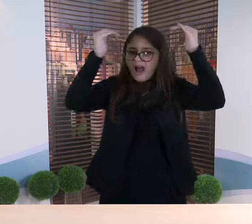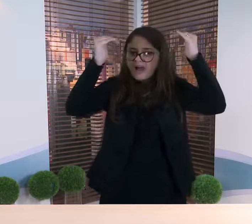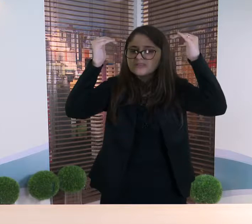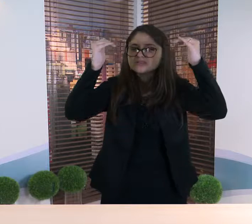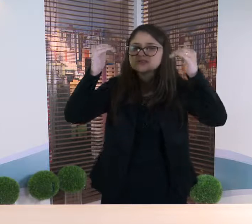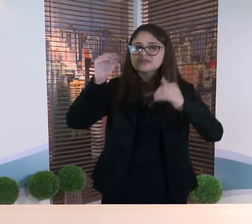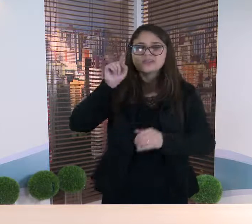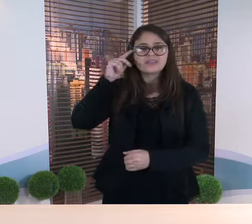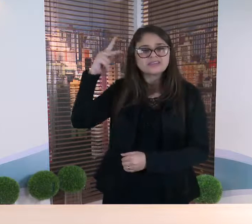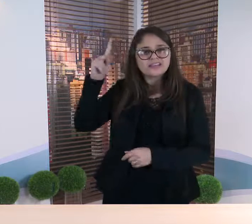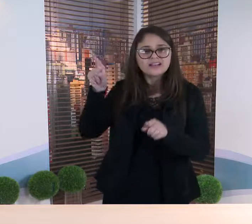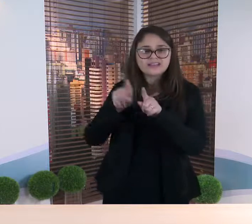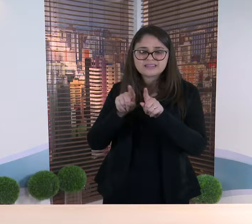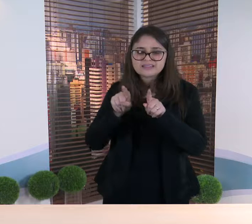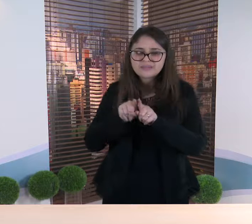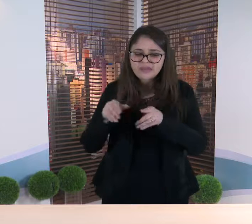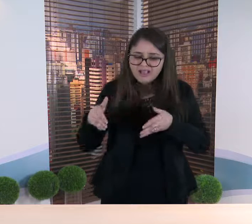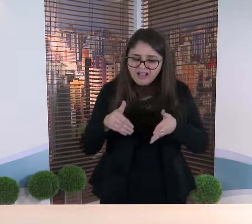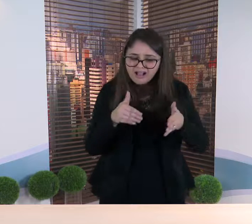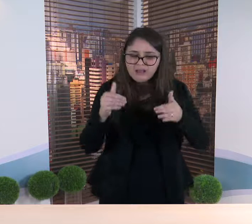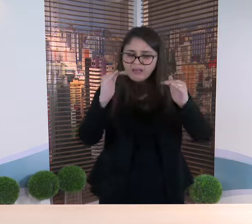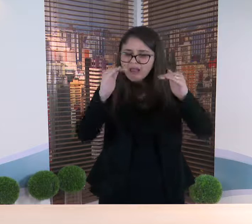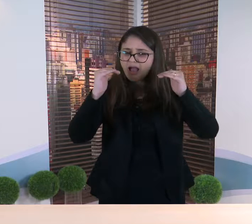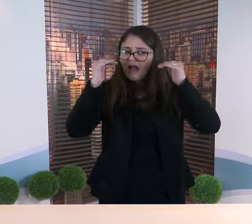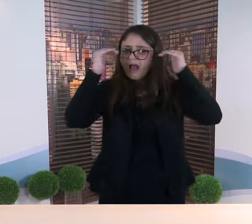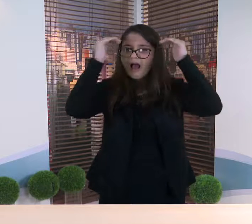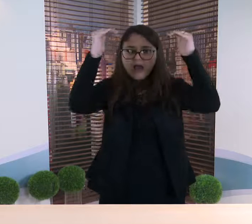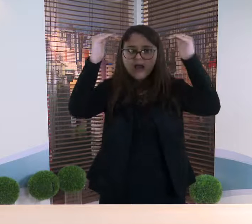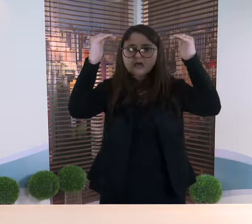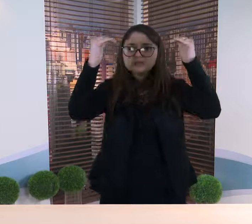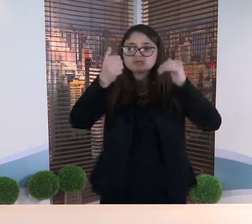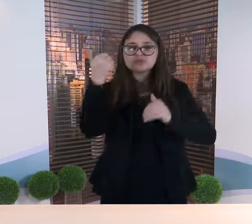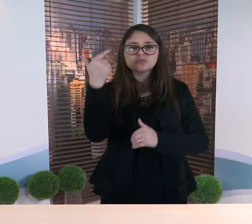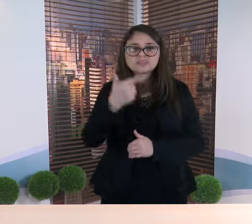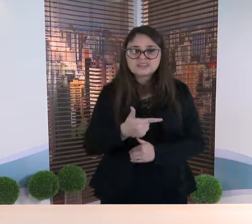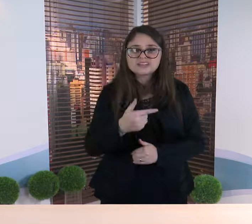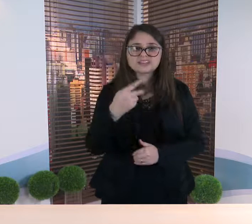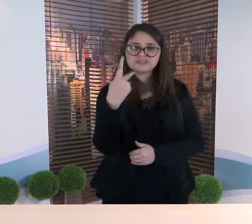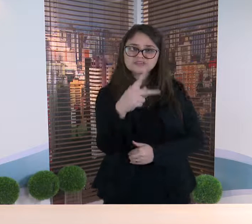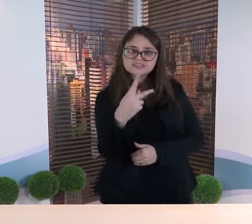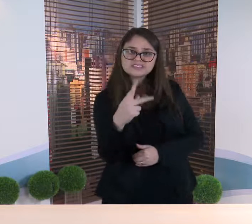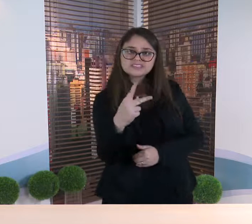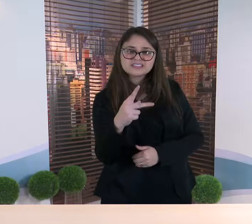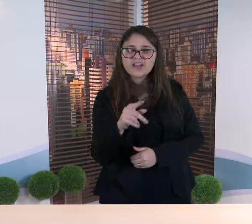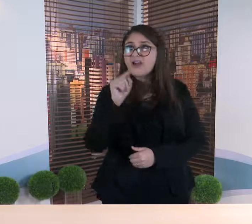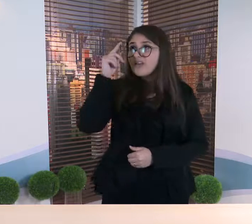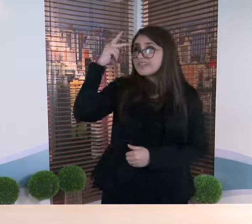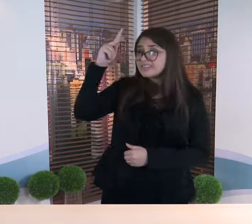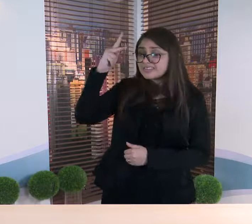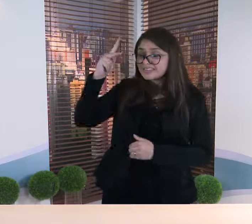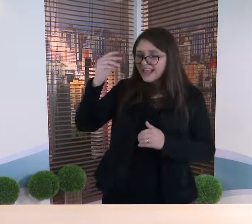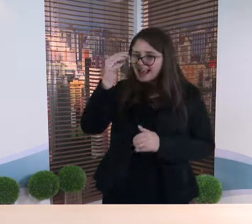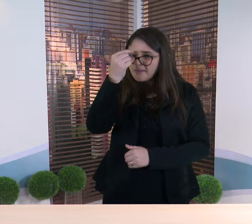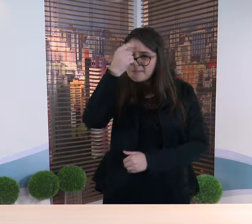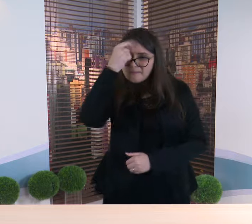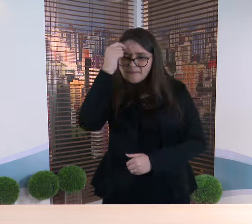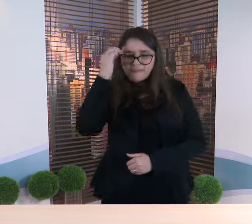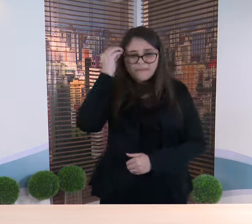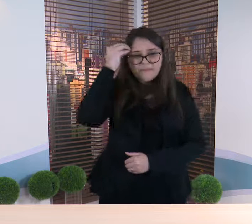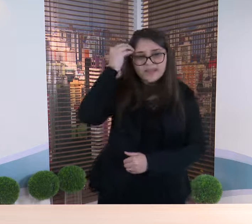meus caminhos, mais altos do que os vossos caminhos, e os meus pensamentos mais altos que os